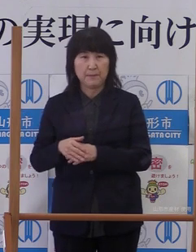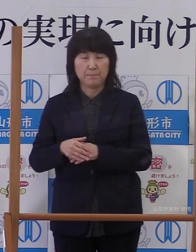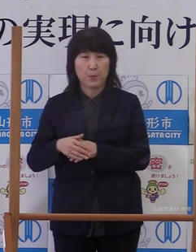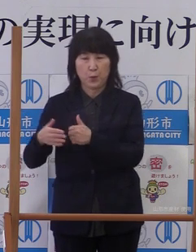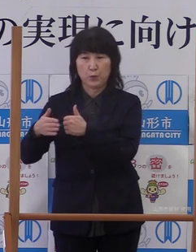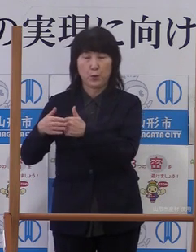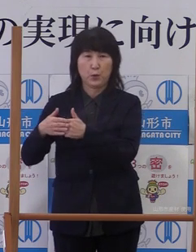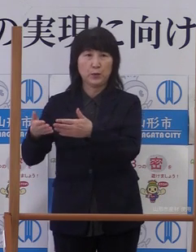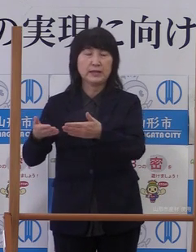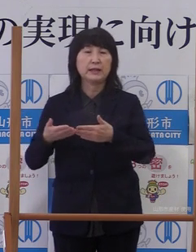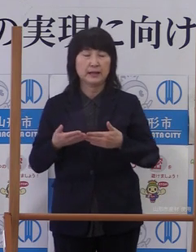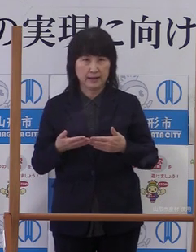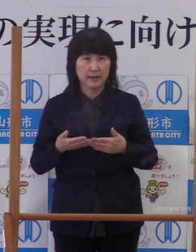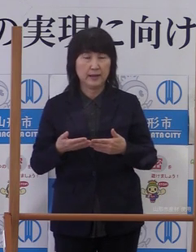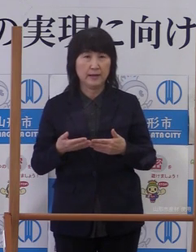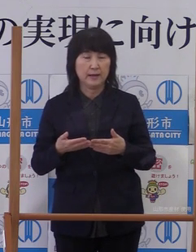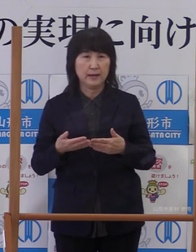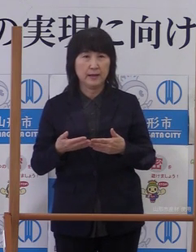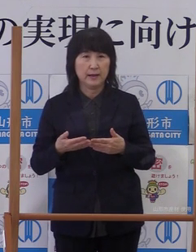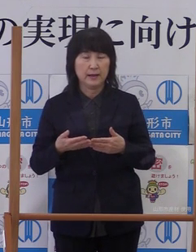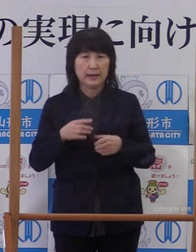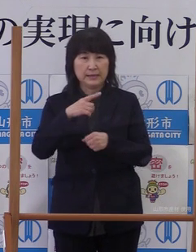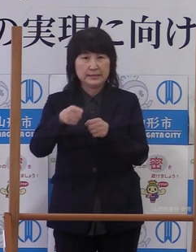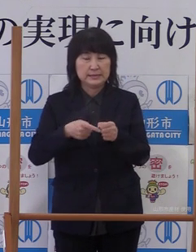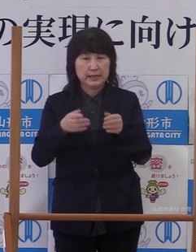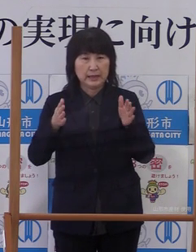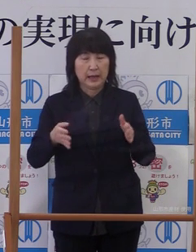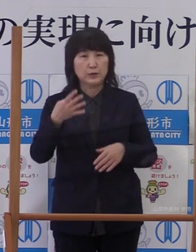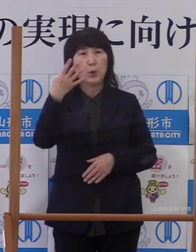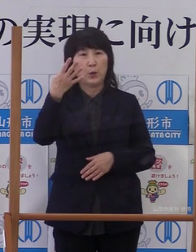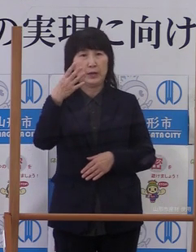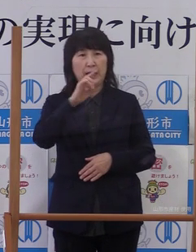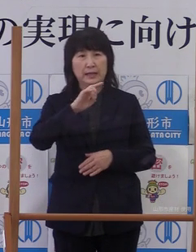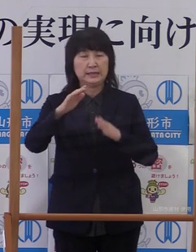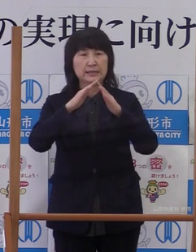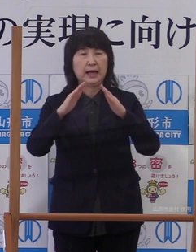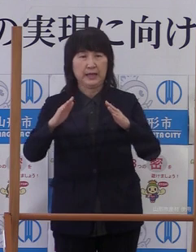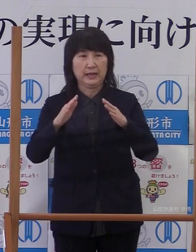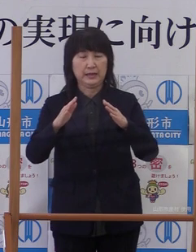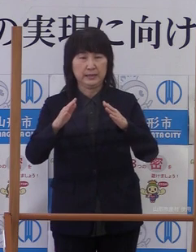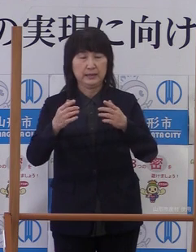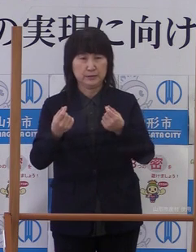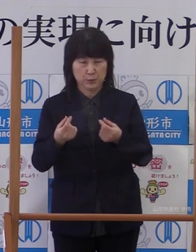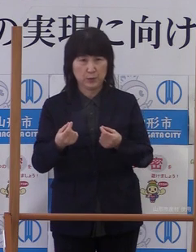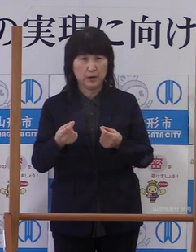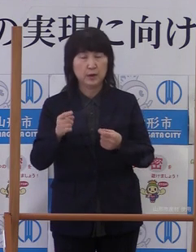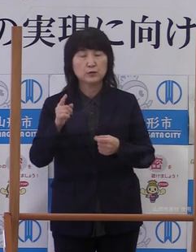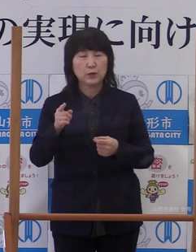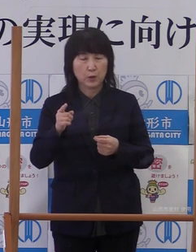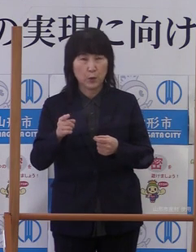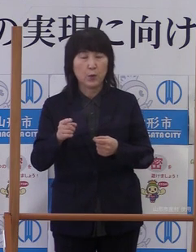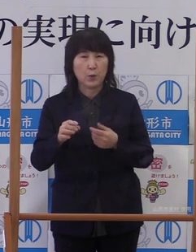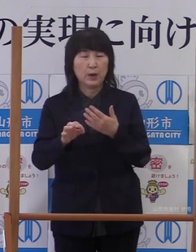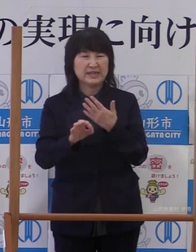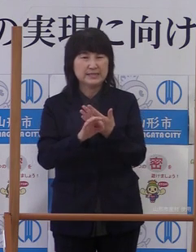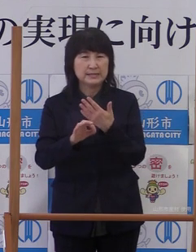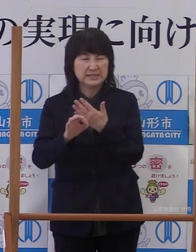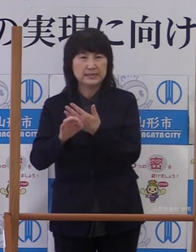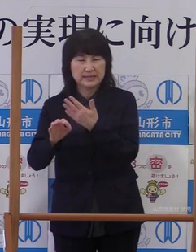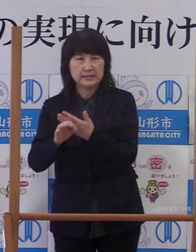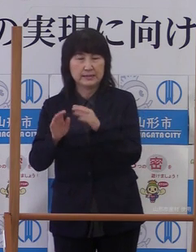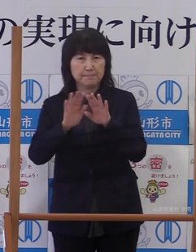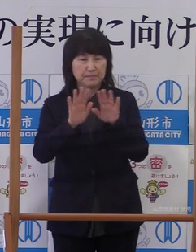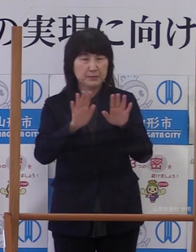ね、まあ、通常の年4回の議会がですね、実際にはかなり臨時会ということ